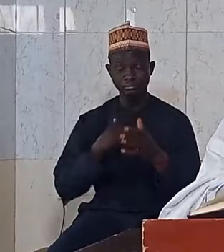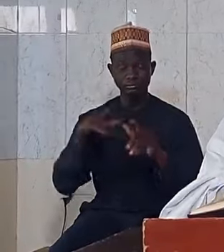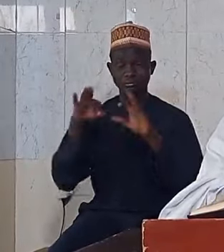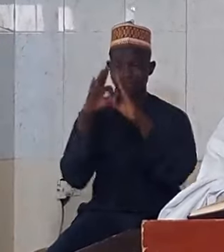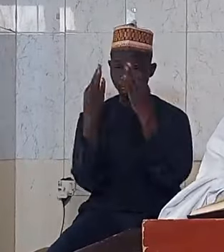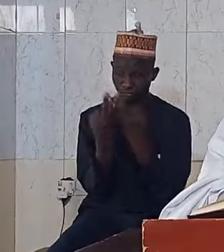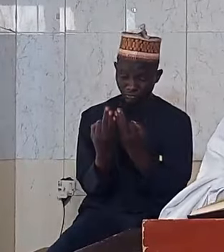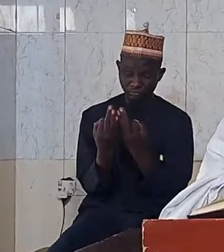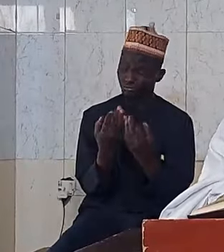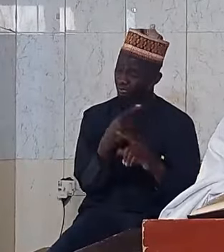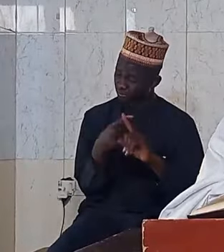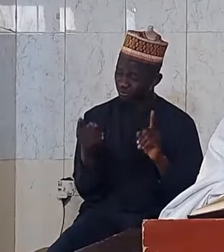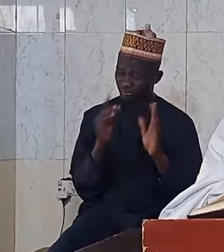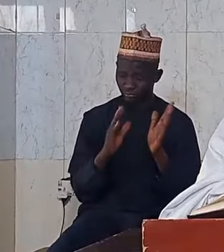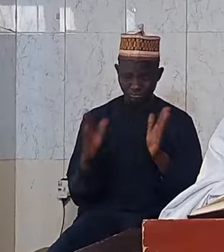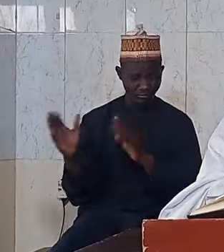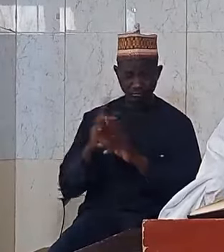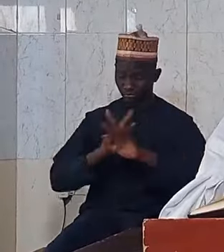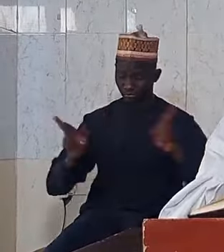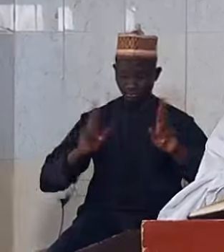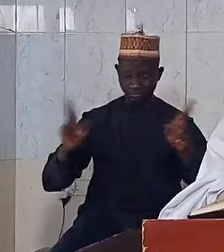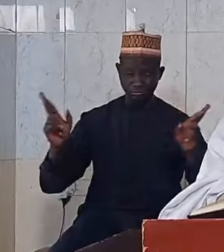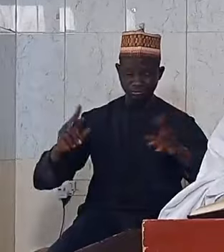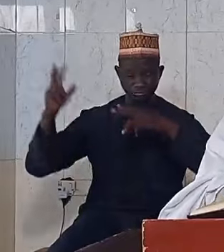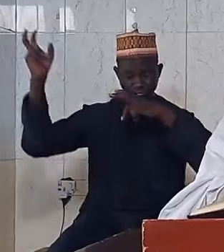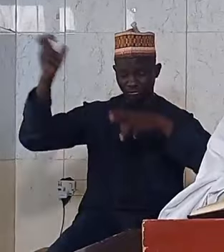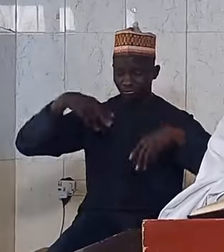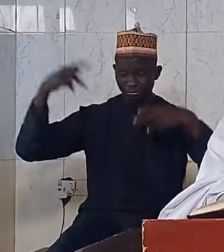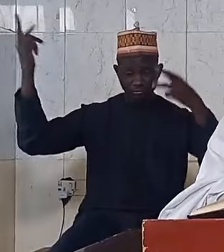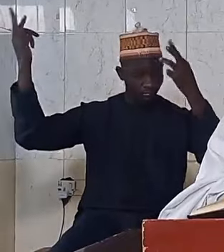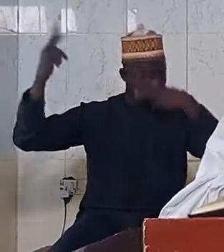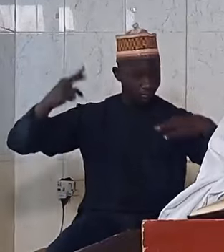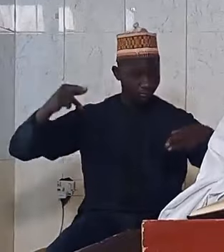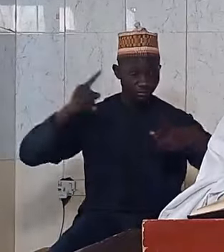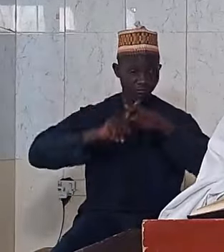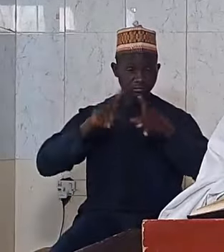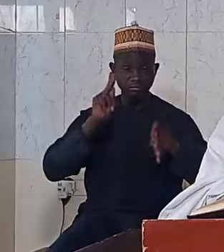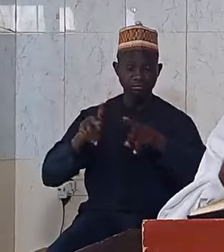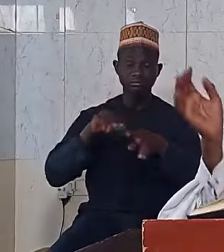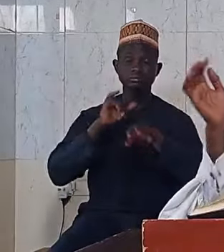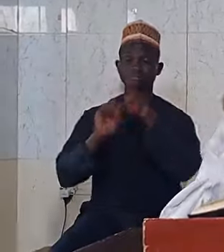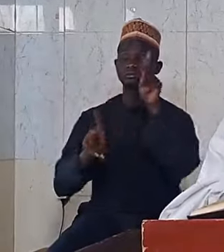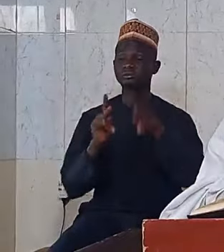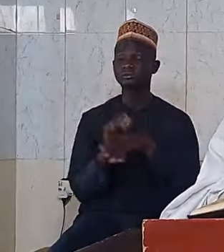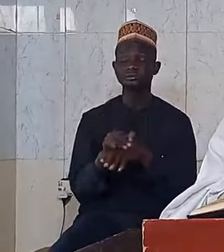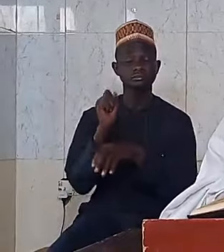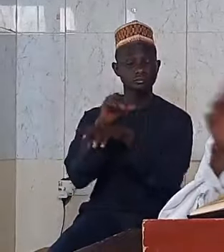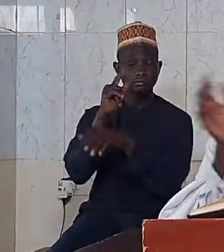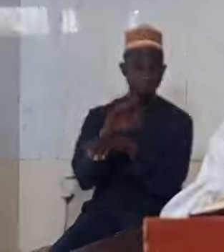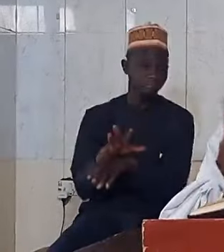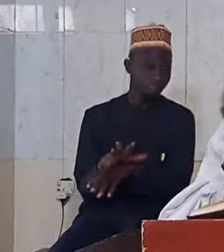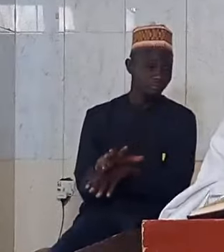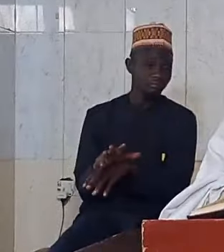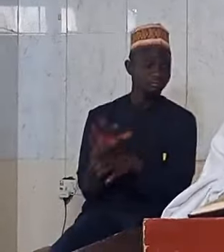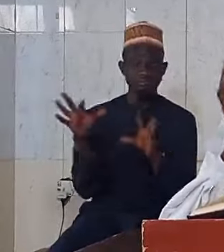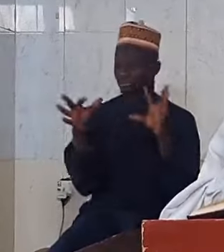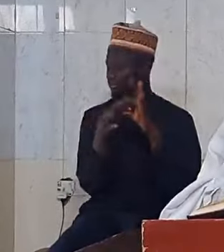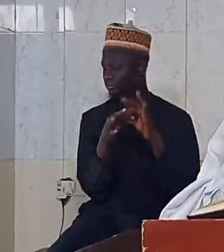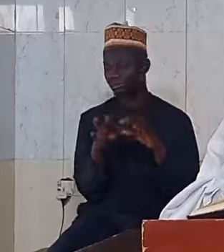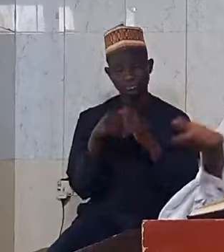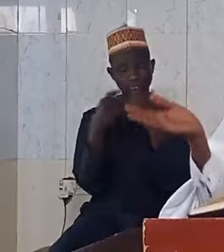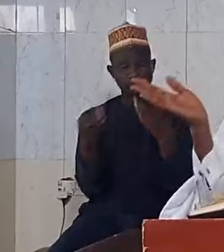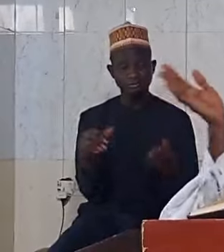yana da kintsa-kintsa daban da wahayin shaidan da yake yi wa mutanansa da shawarwari in an haɗu an rasa yadda